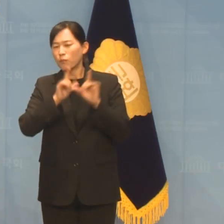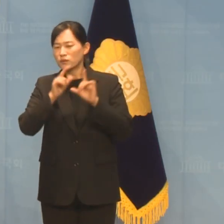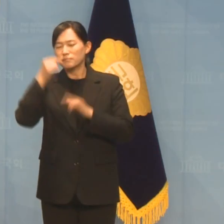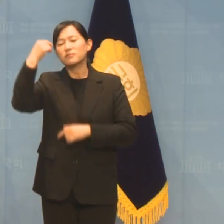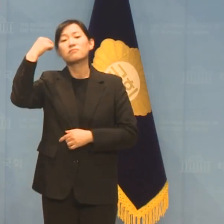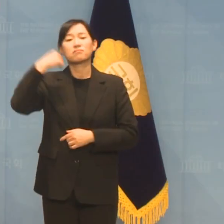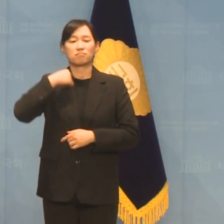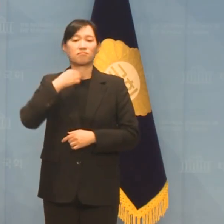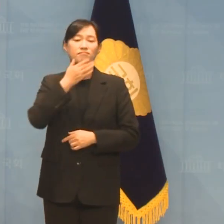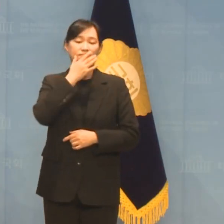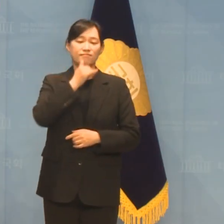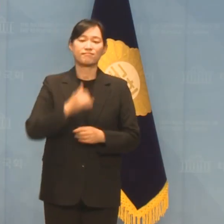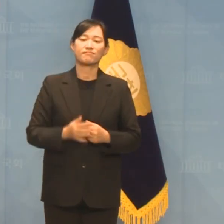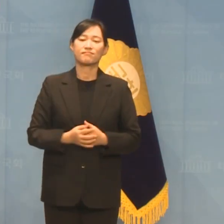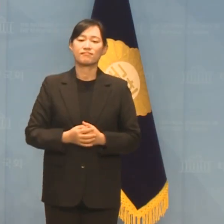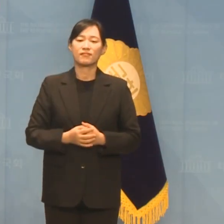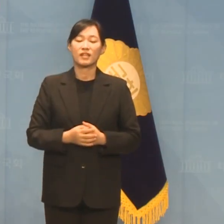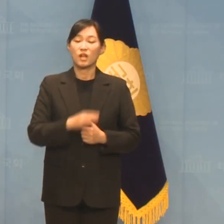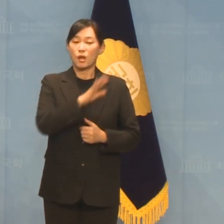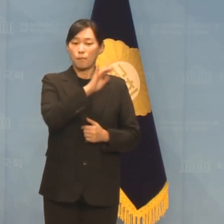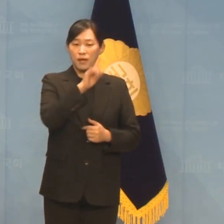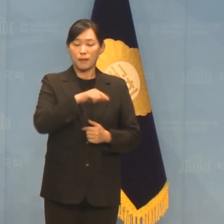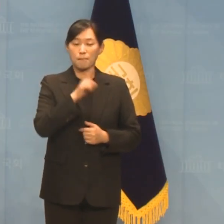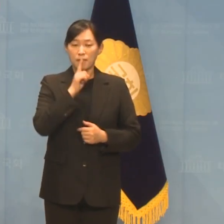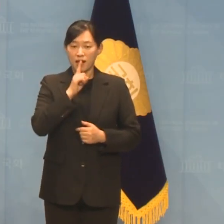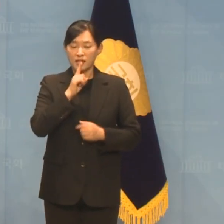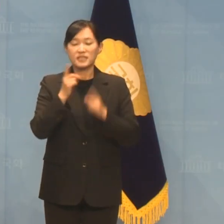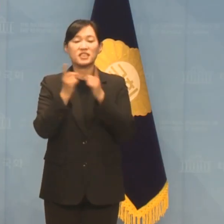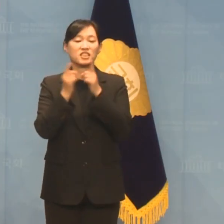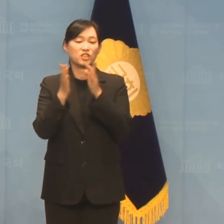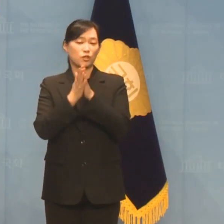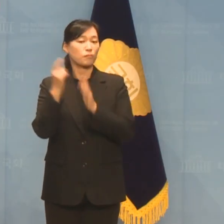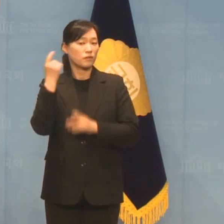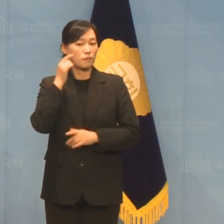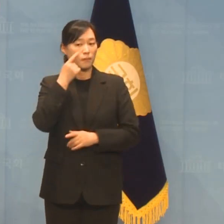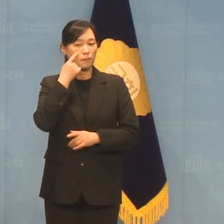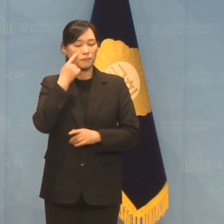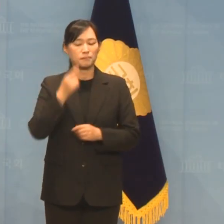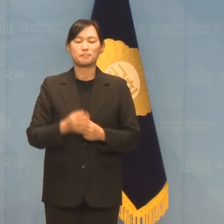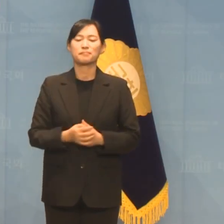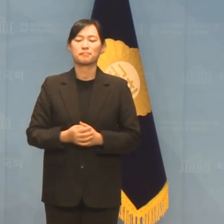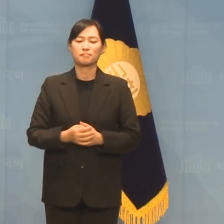수 있었습니다. 백 씨의 육성을 직접 들어보시겠습니다.